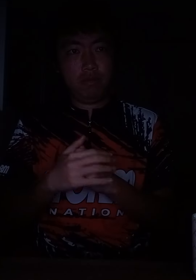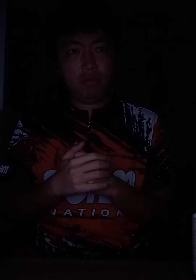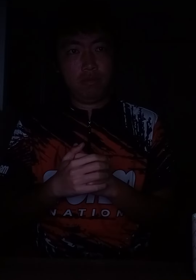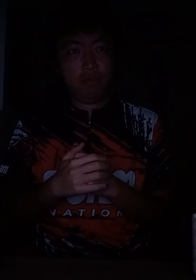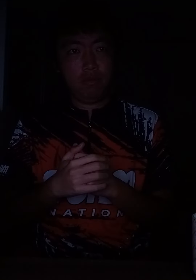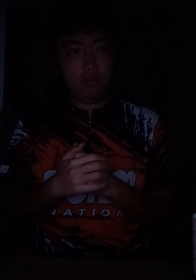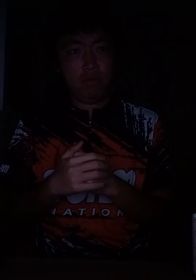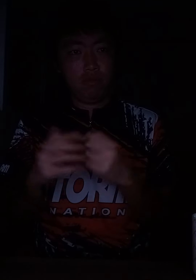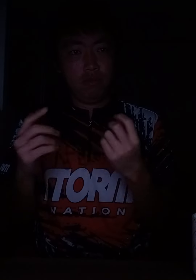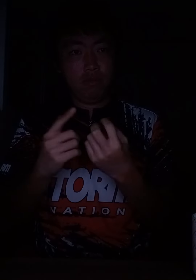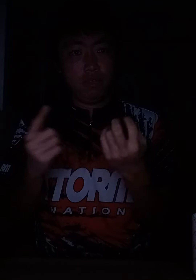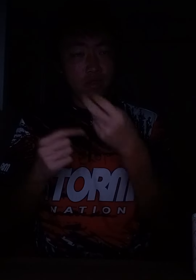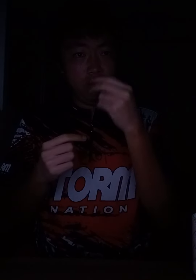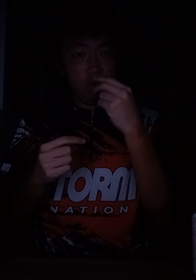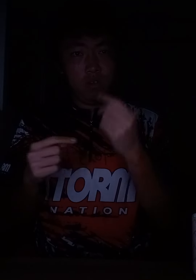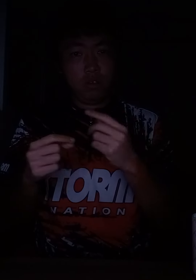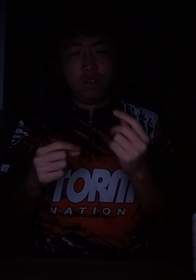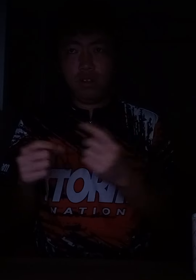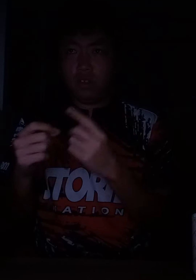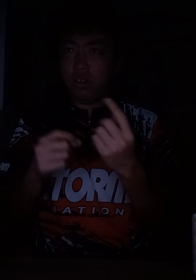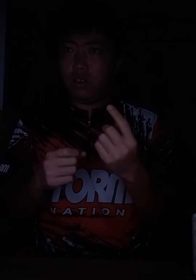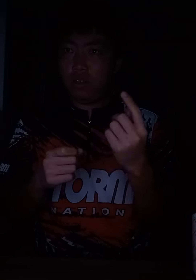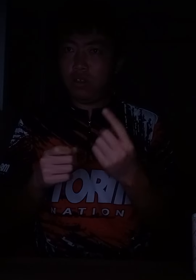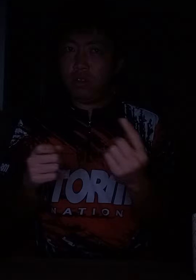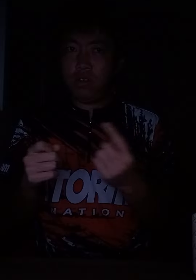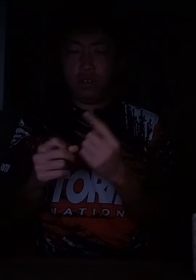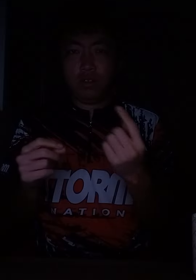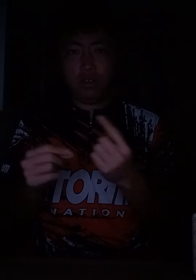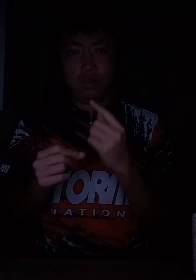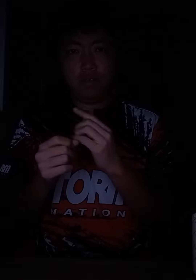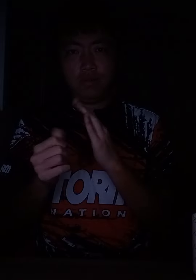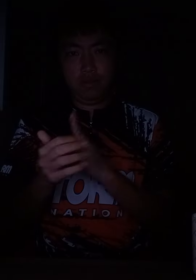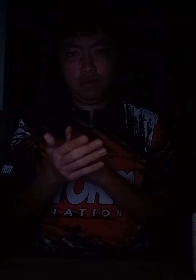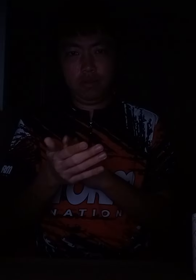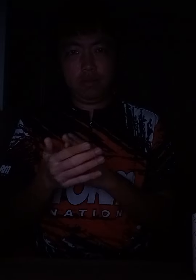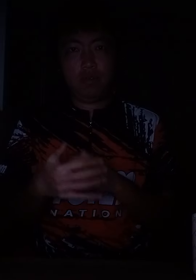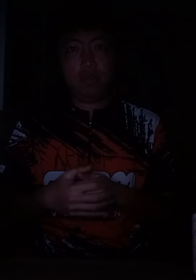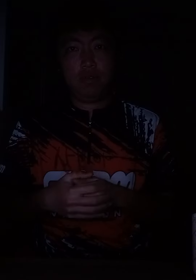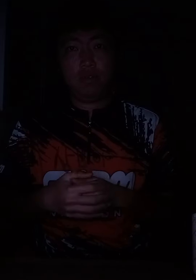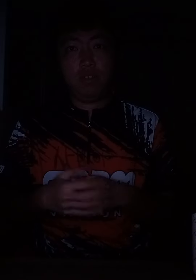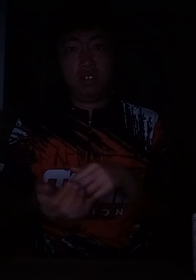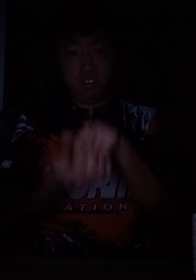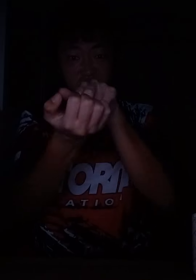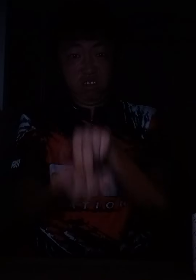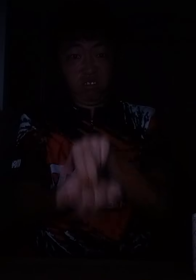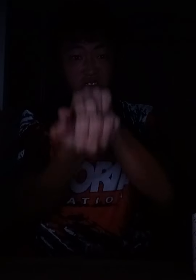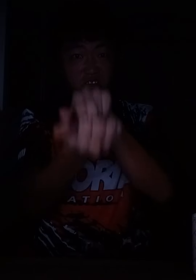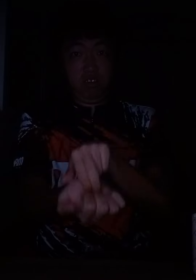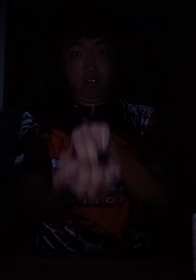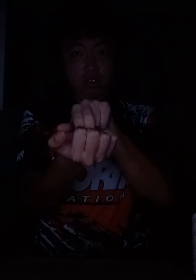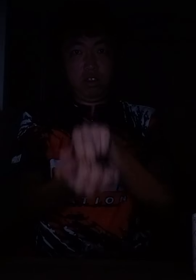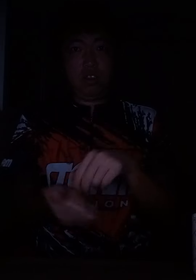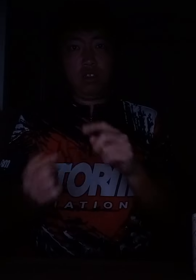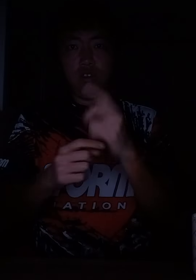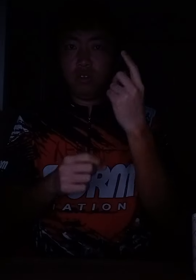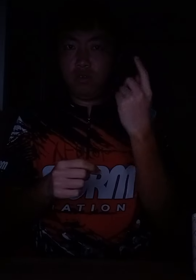물론 손전등이나 음료, 라디오 등을 미리 준비하면 큰 도움이 됩니다. 승강기 갇힘 사고 때는 인터폰으로 연락하고